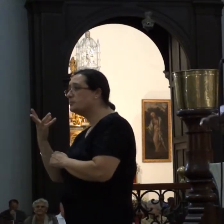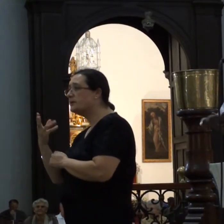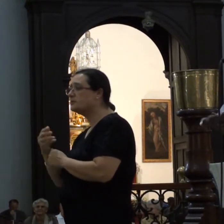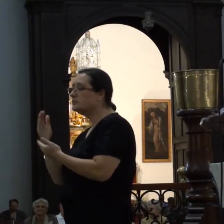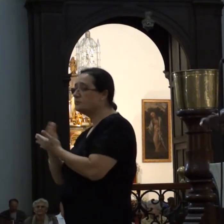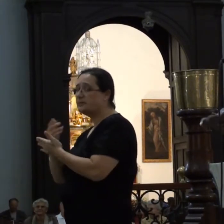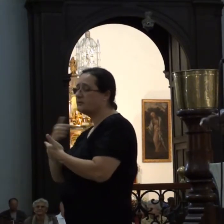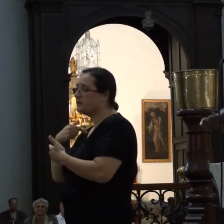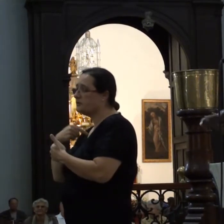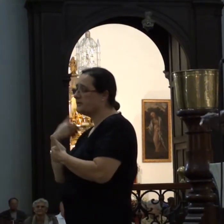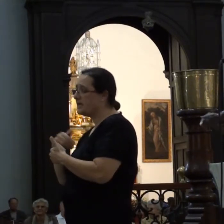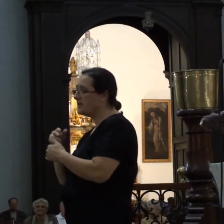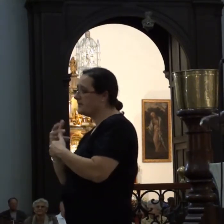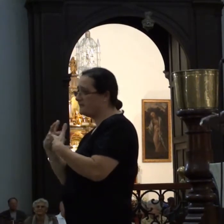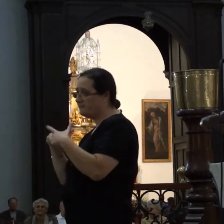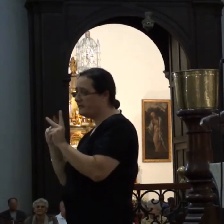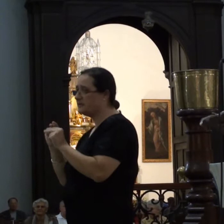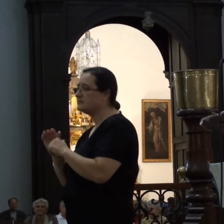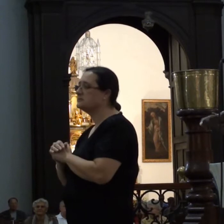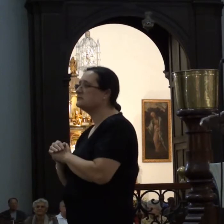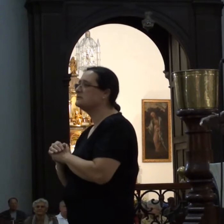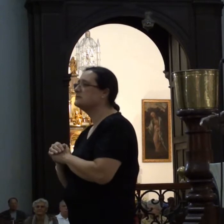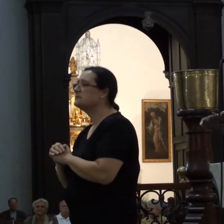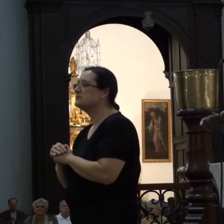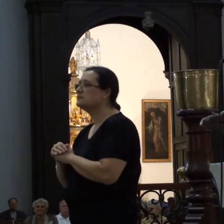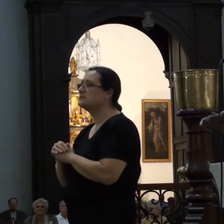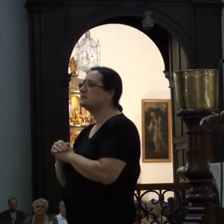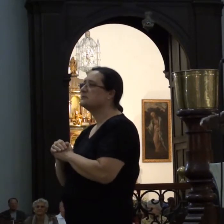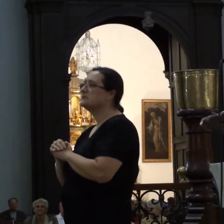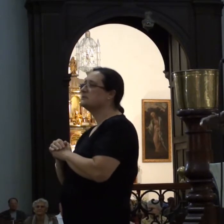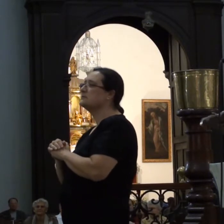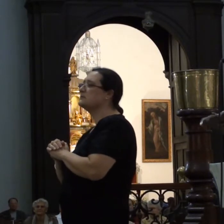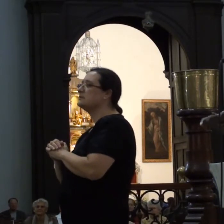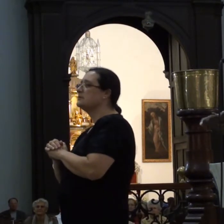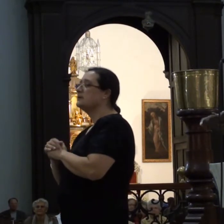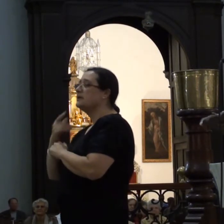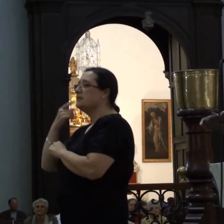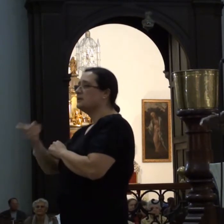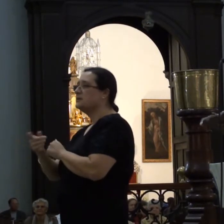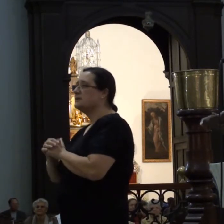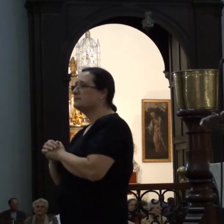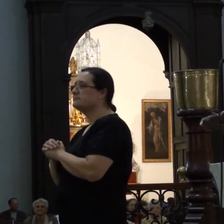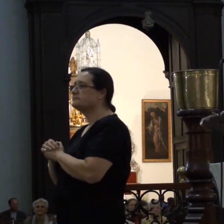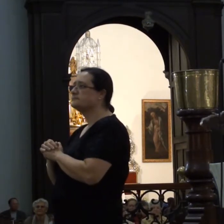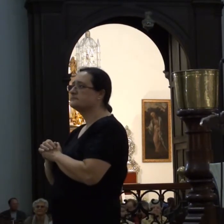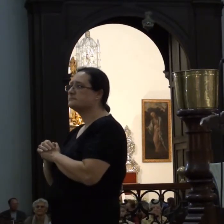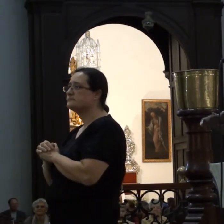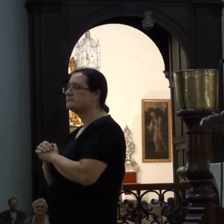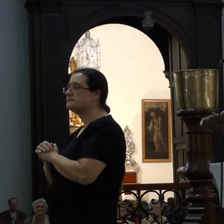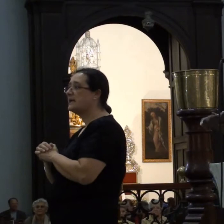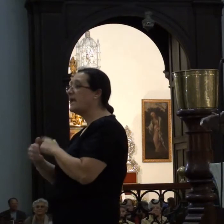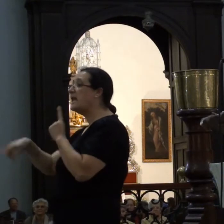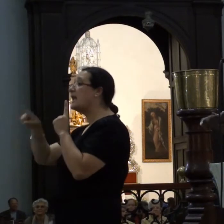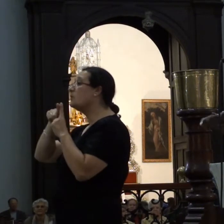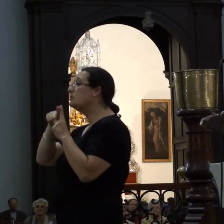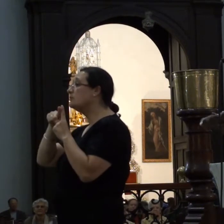con que termino es número 285 que dice así en la